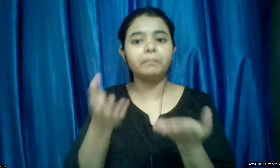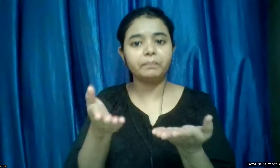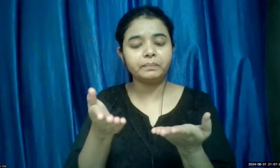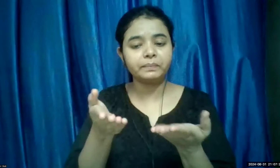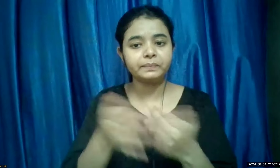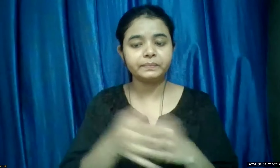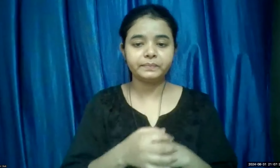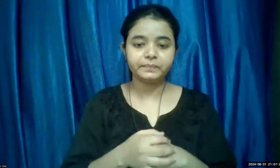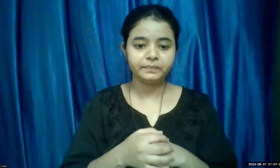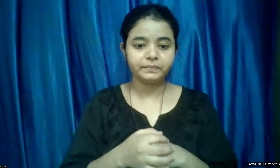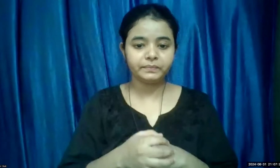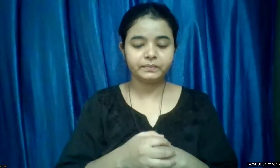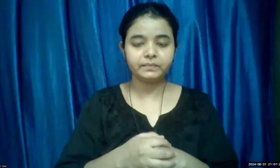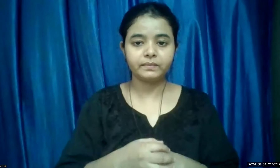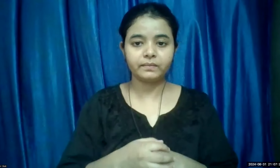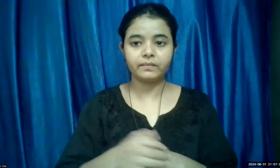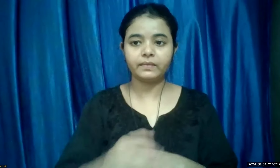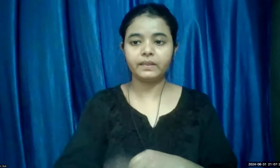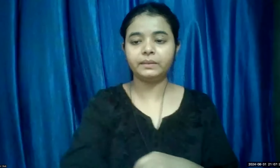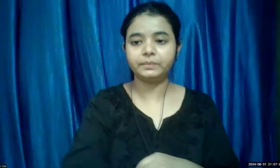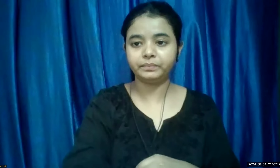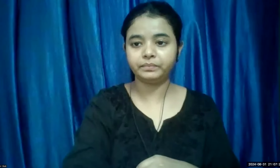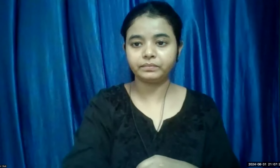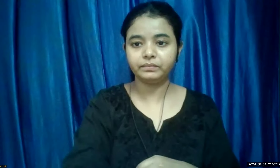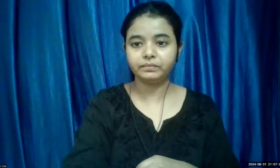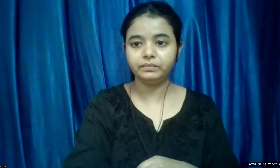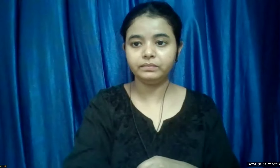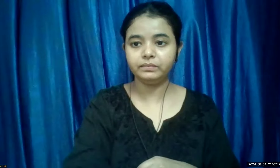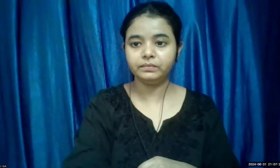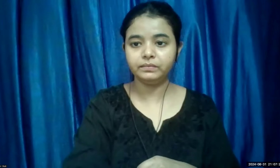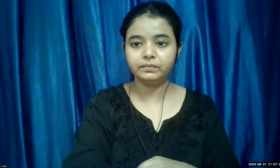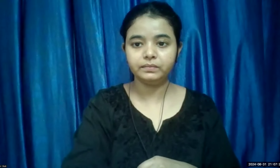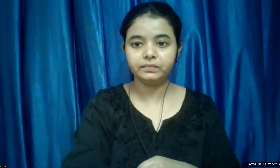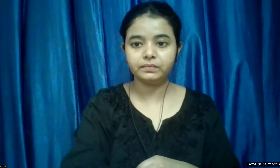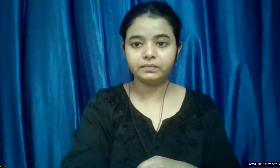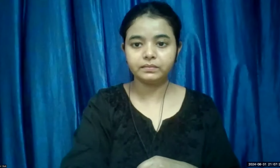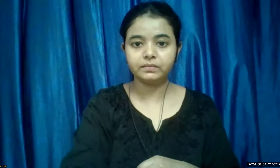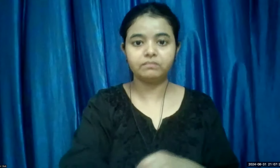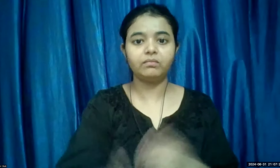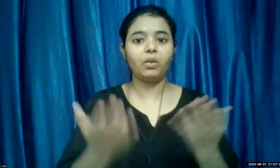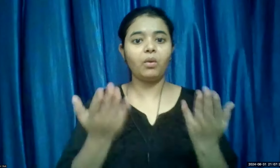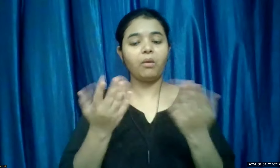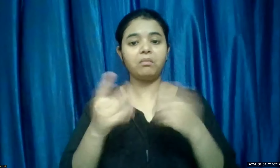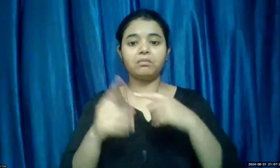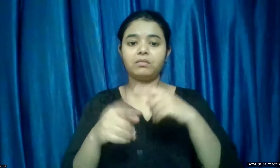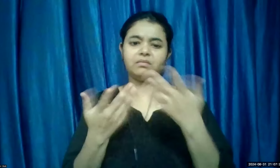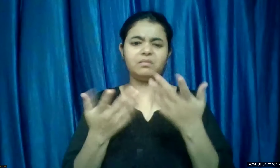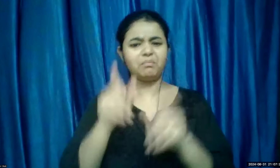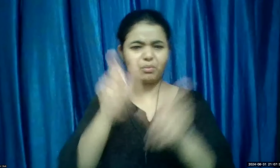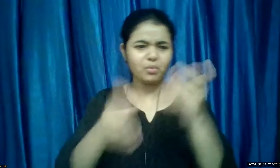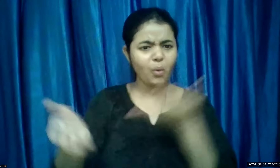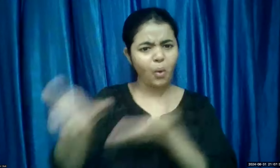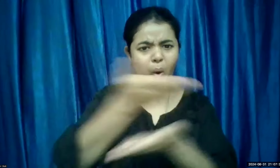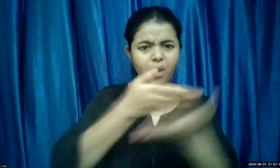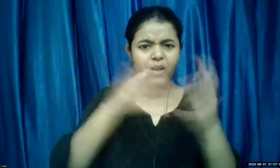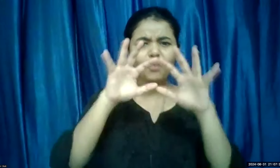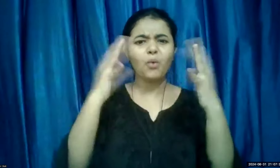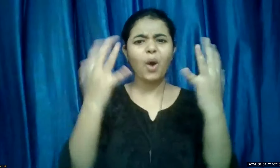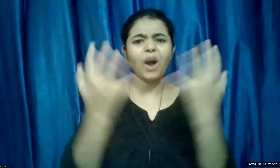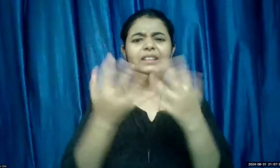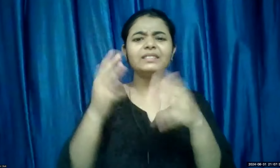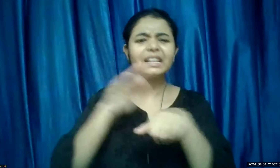और हमारा इस भौतिक संसार में अनुभव है कि अगर कोई किसी का सेवक बन जाए,